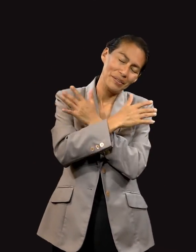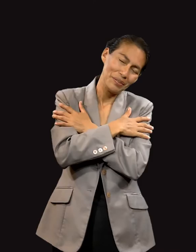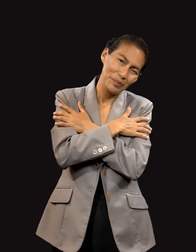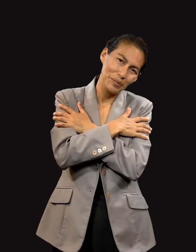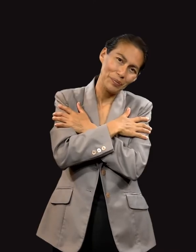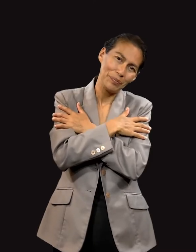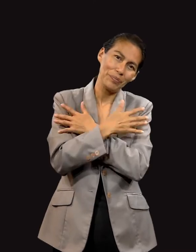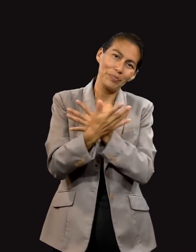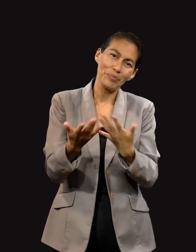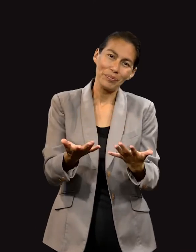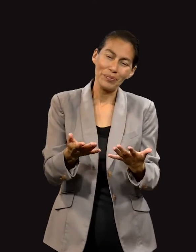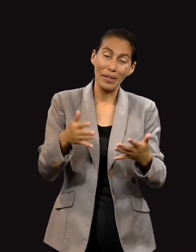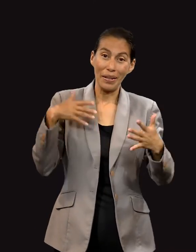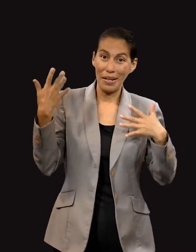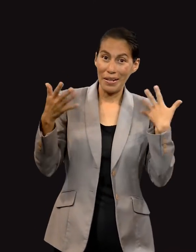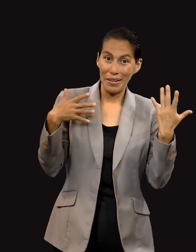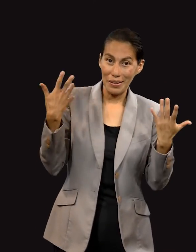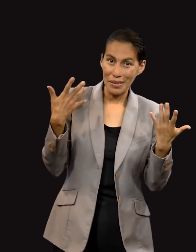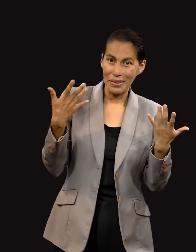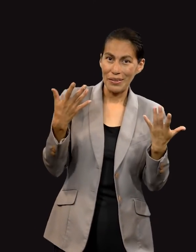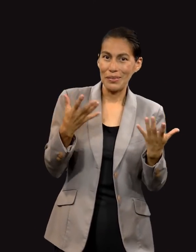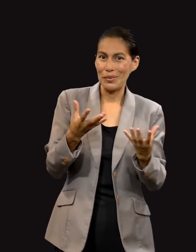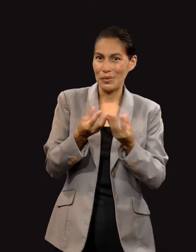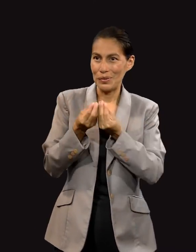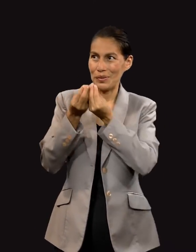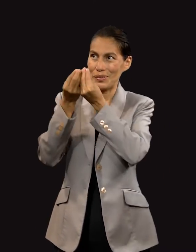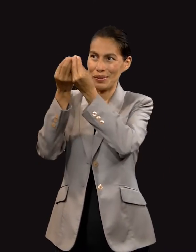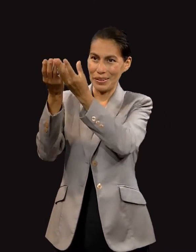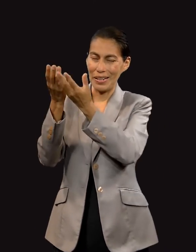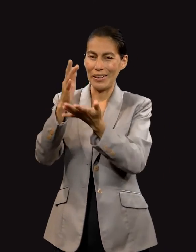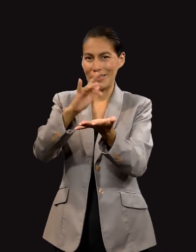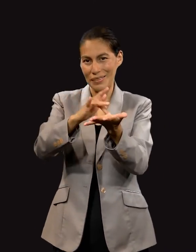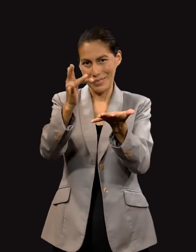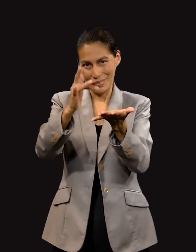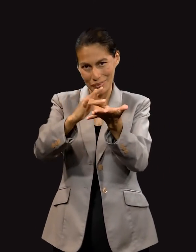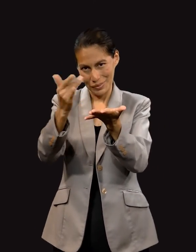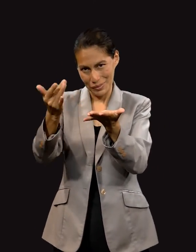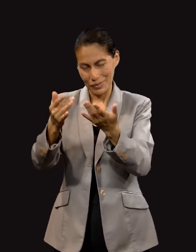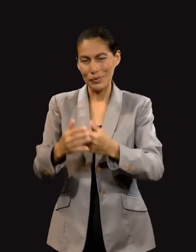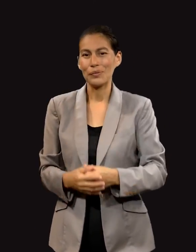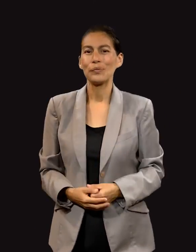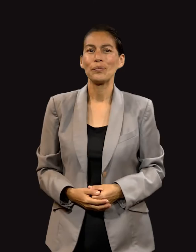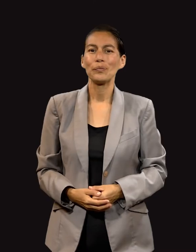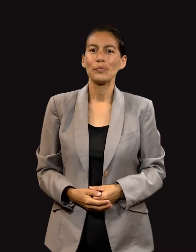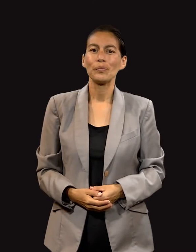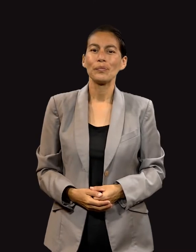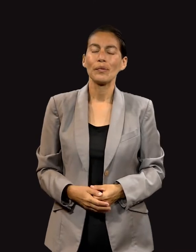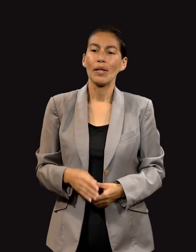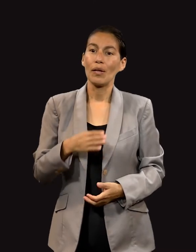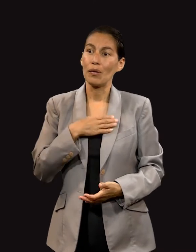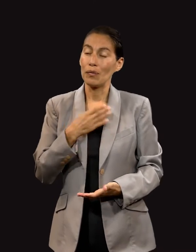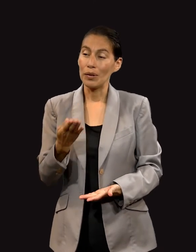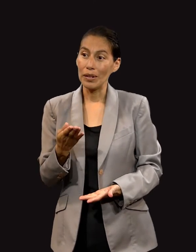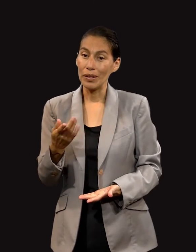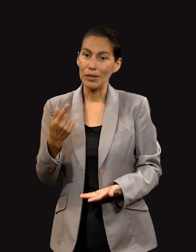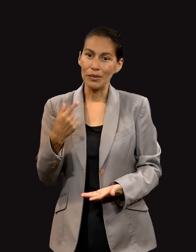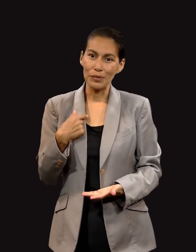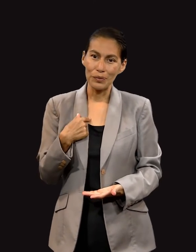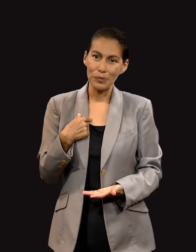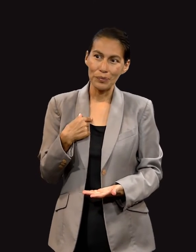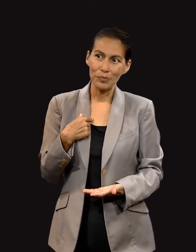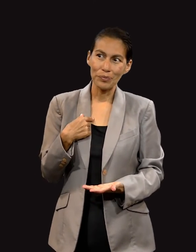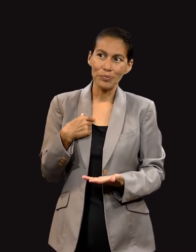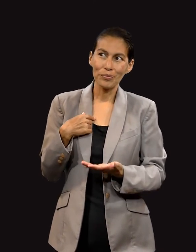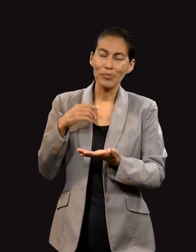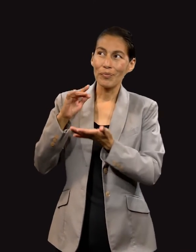y ahí nos vamos a abrazar y nos vamos a alegrar de estar en el cielo. Gracias, gracias.